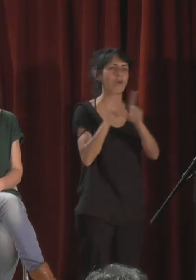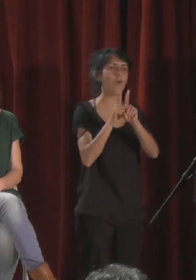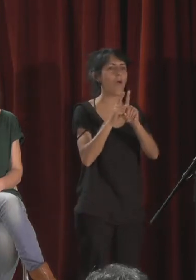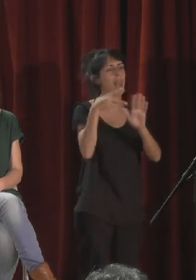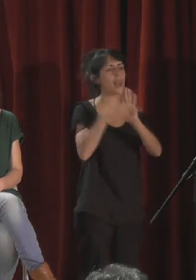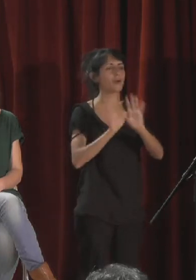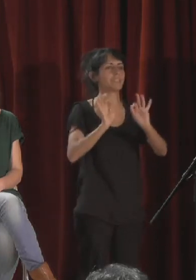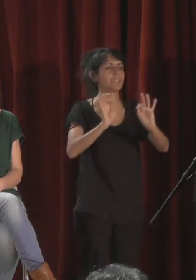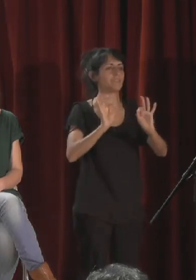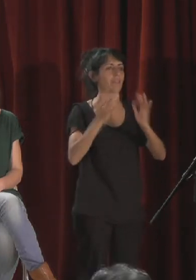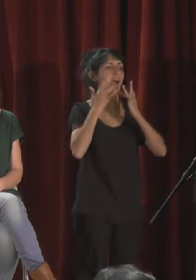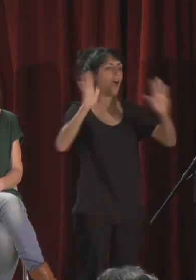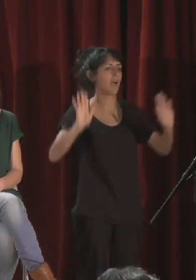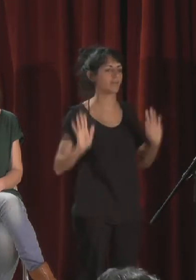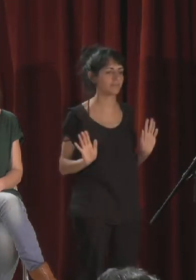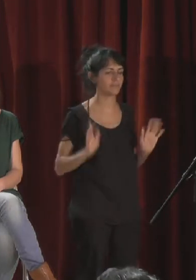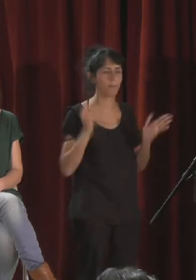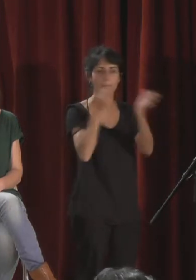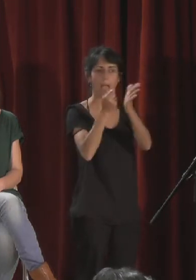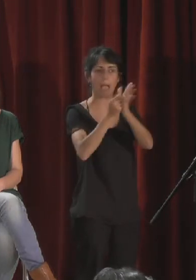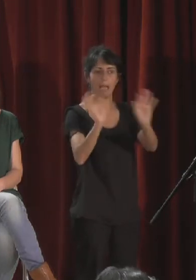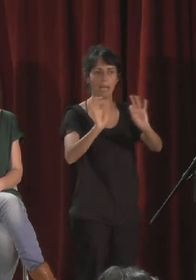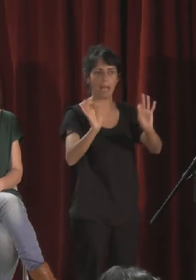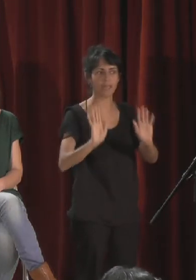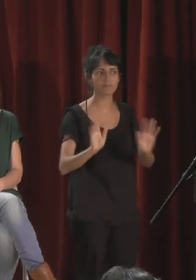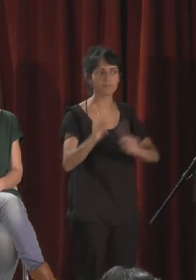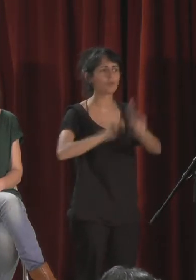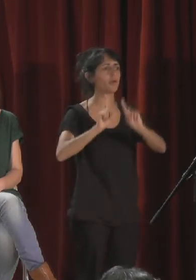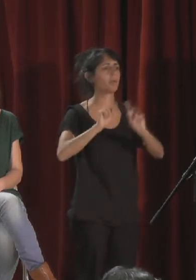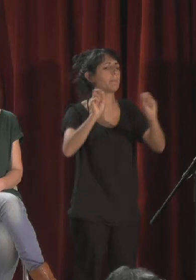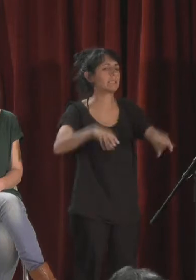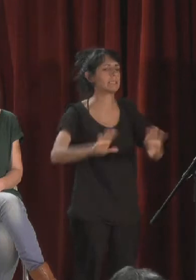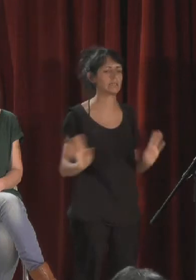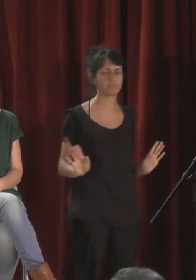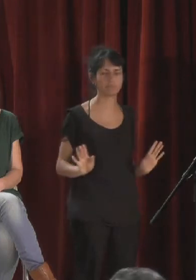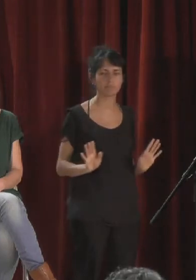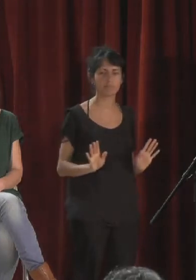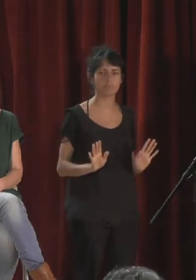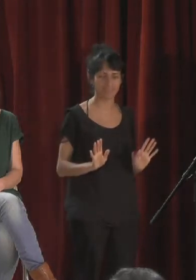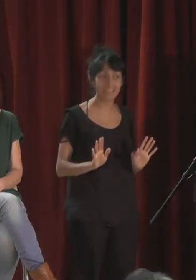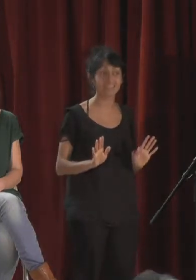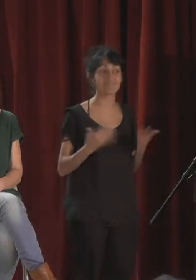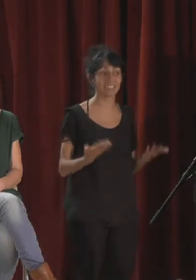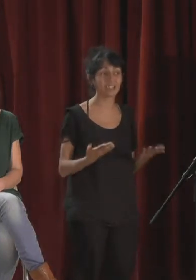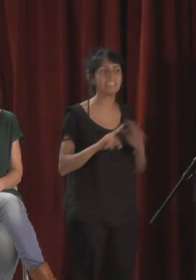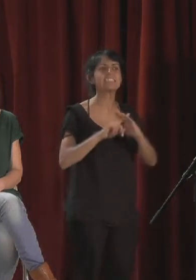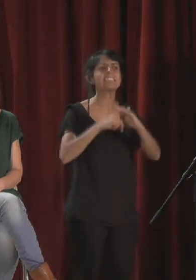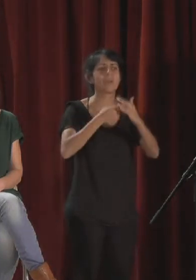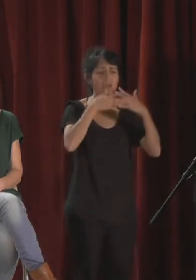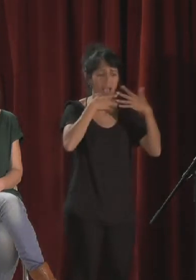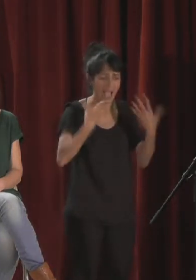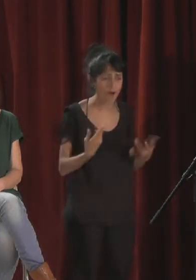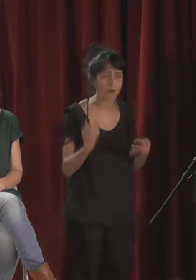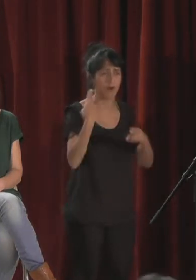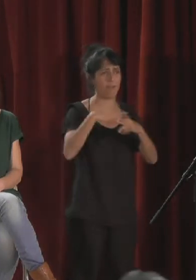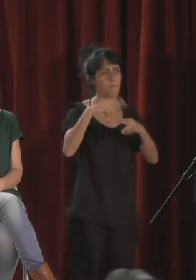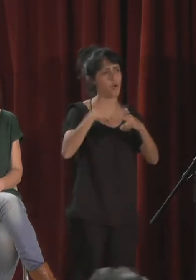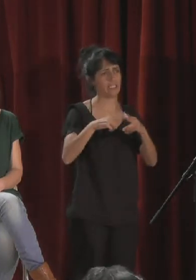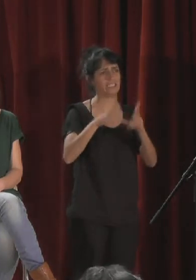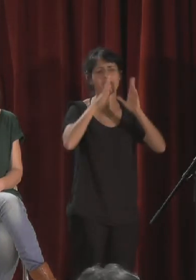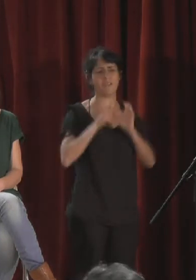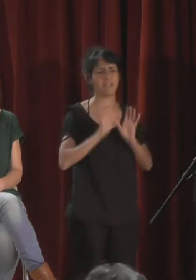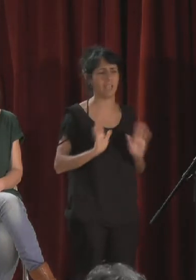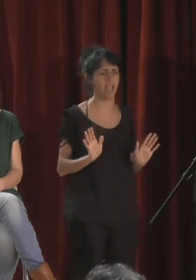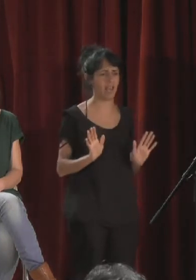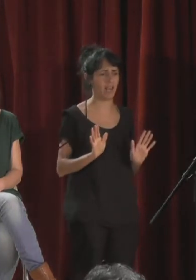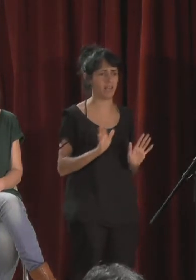Sí, directamente, sin rubor, sin ningún tipo de reparo. Ese é o grado de degradación política e institucional